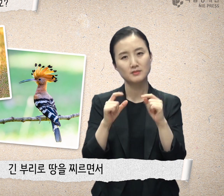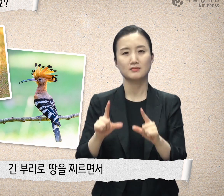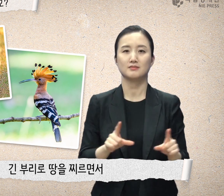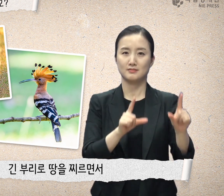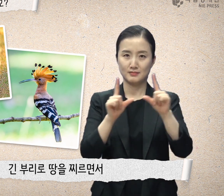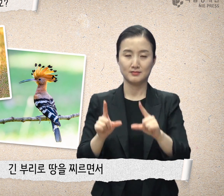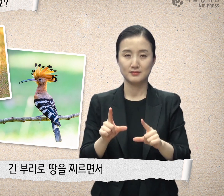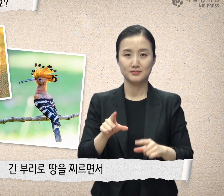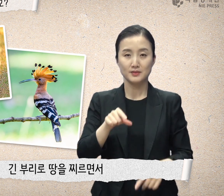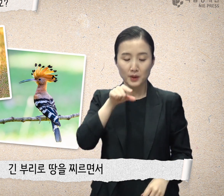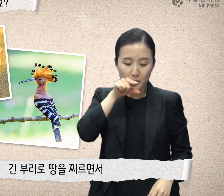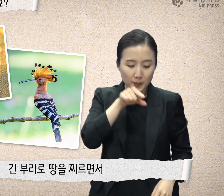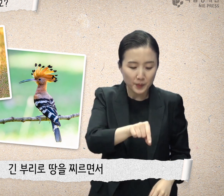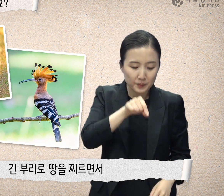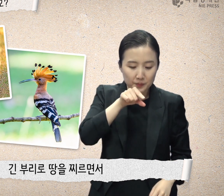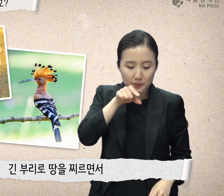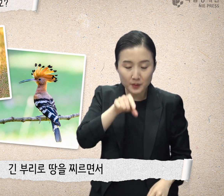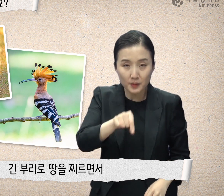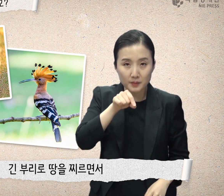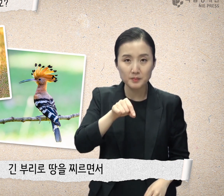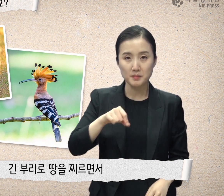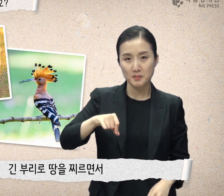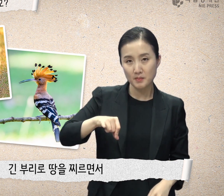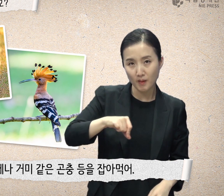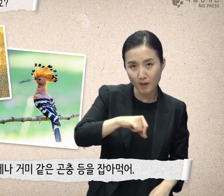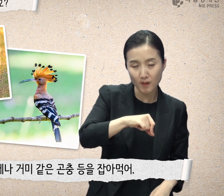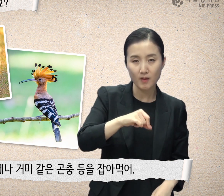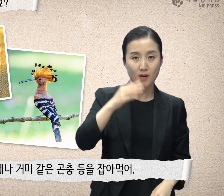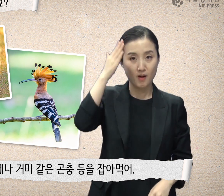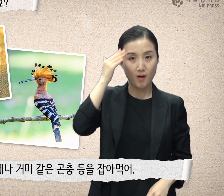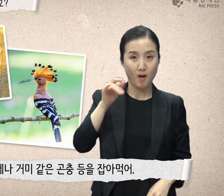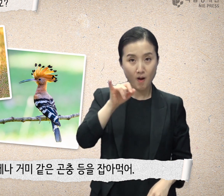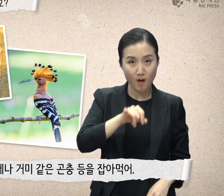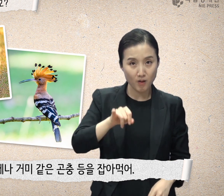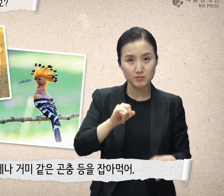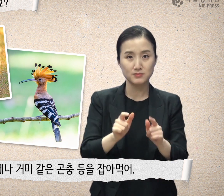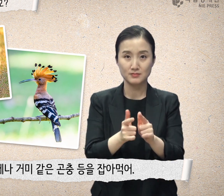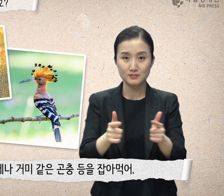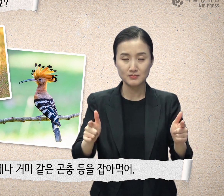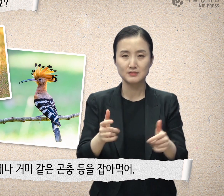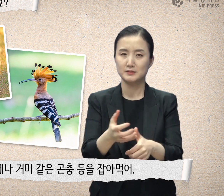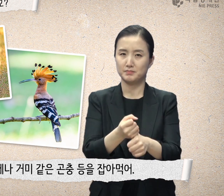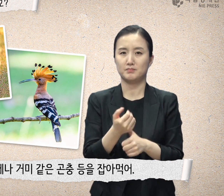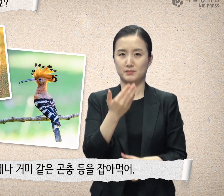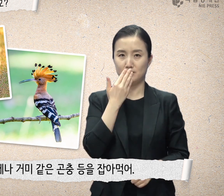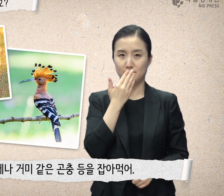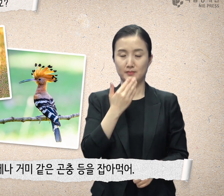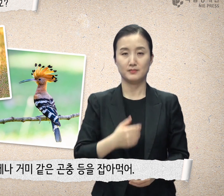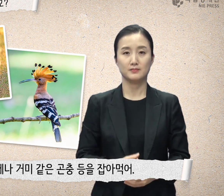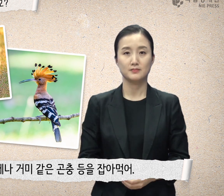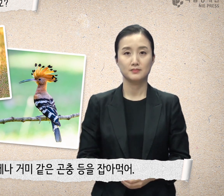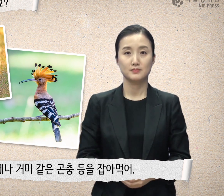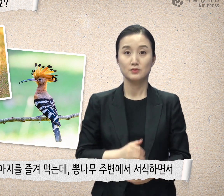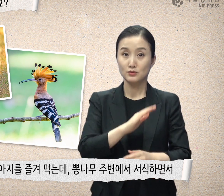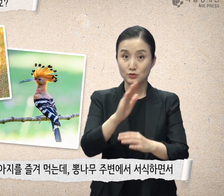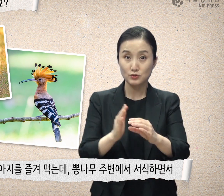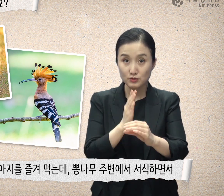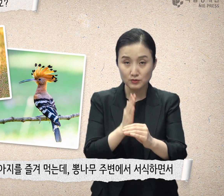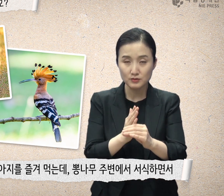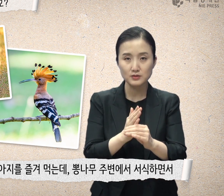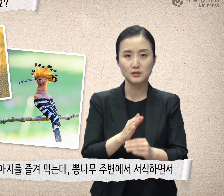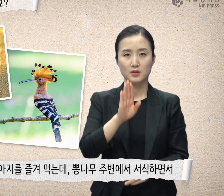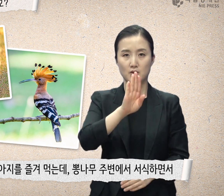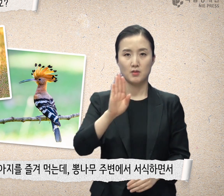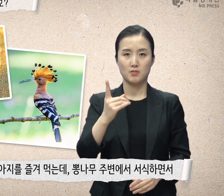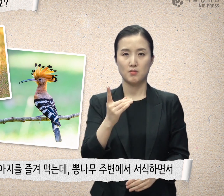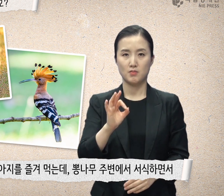긴 부리로 땅을 찌르면서 애벌레 나 거미 같은 곤충 등을 잡아 먹어 그중에